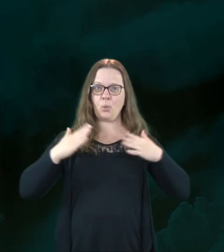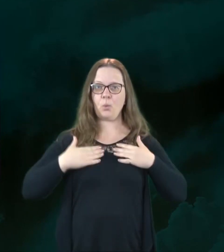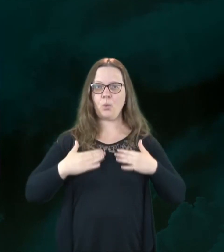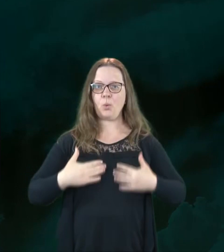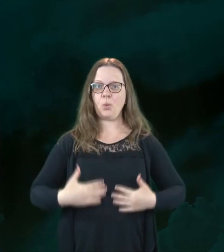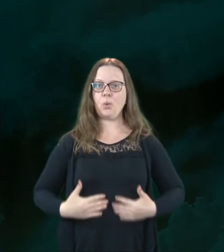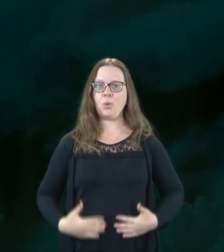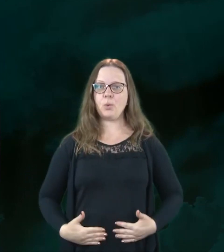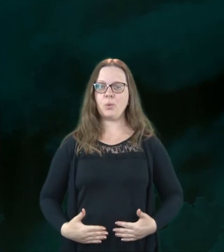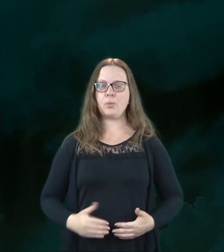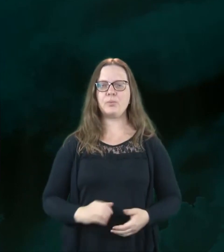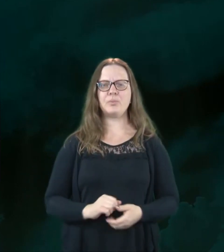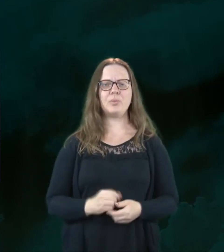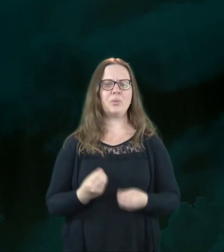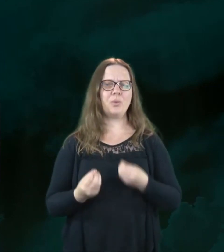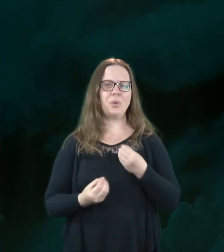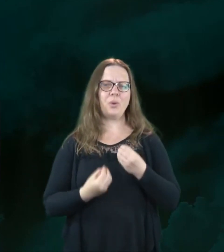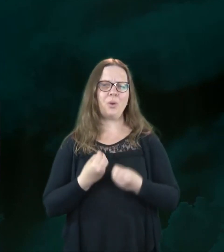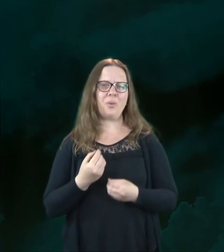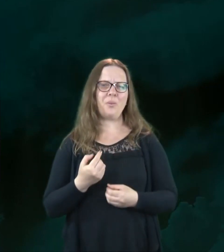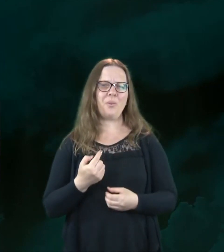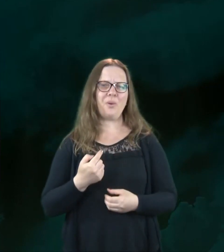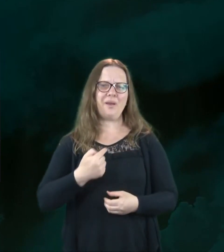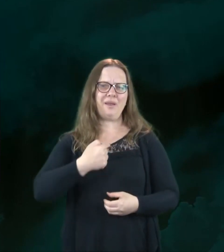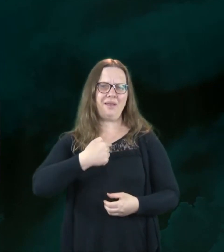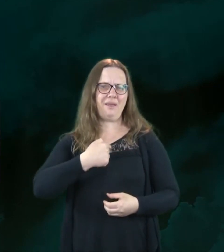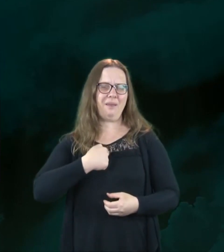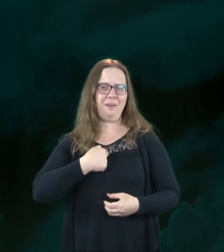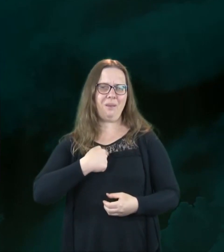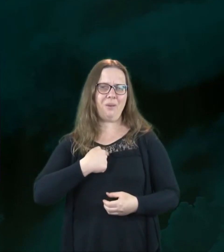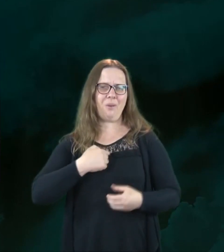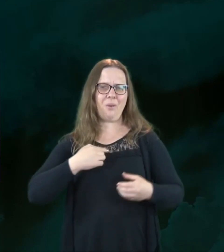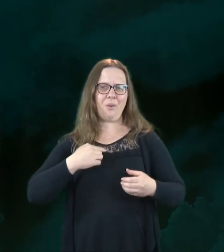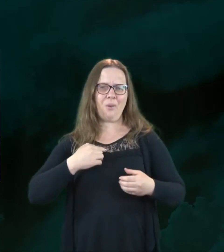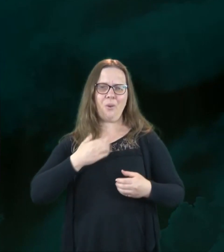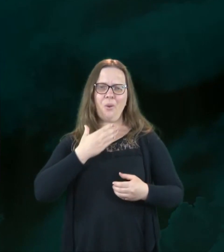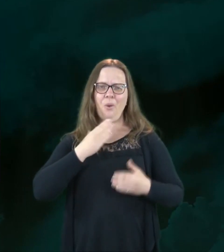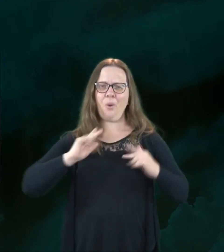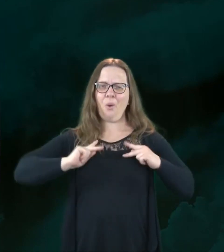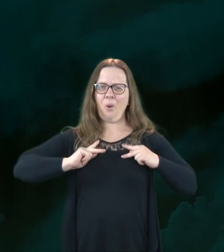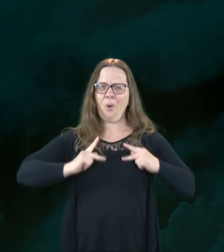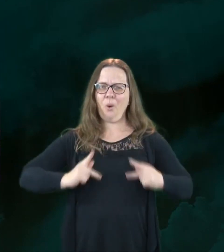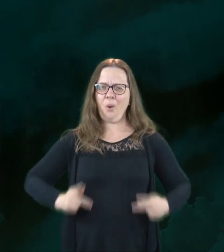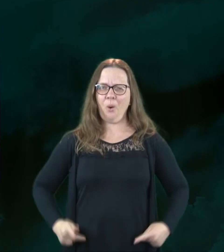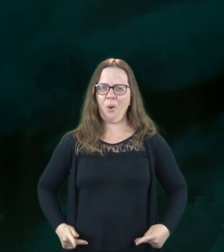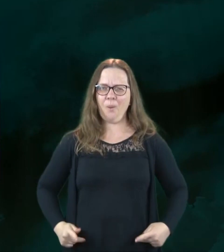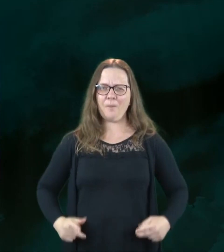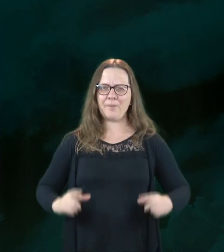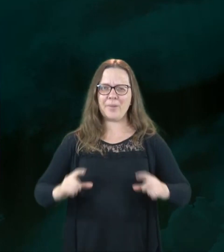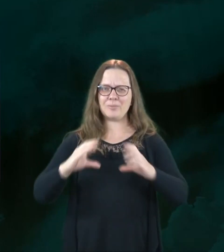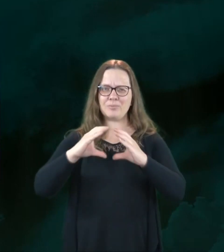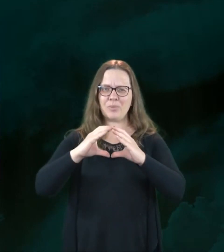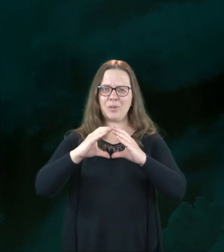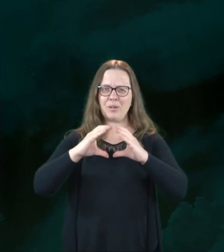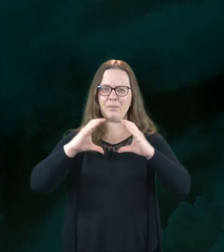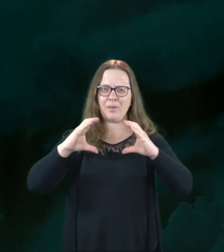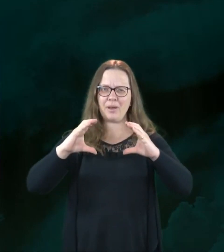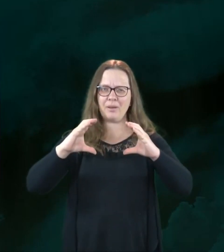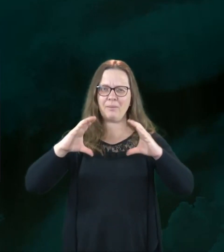como eu, homem tripartido, ali está a fé, fora de mim. Mas como eu